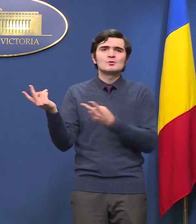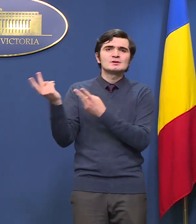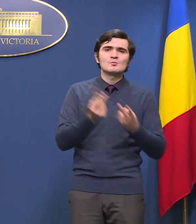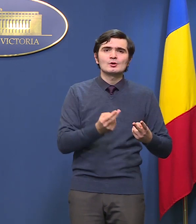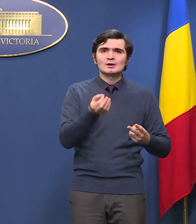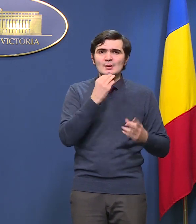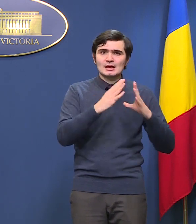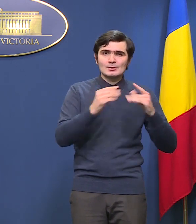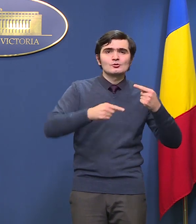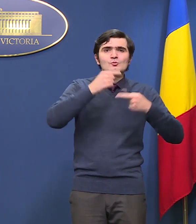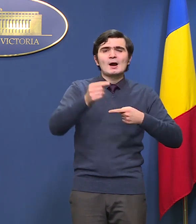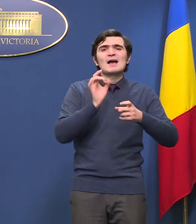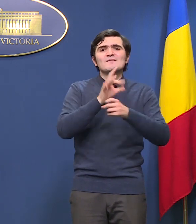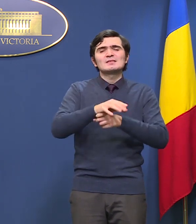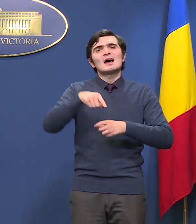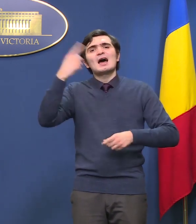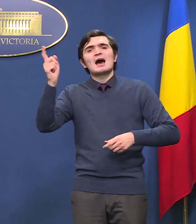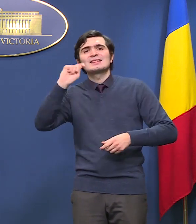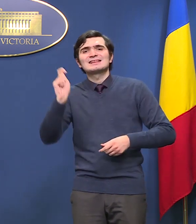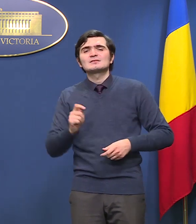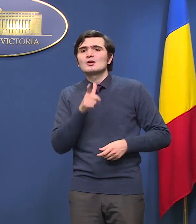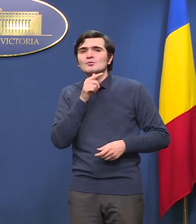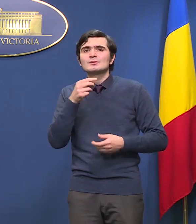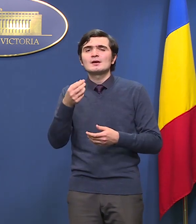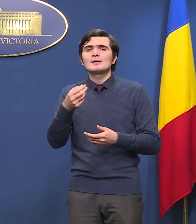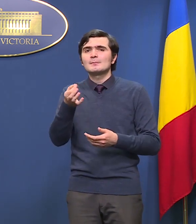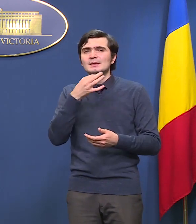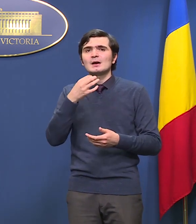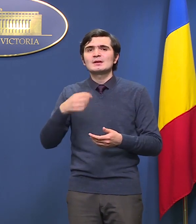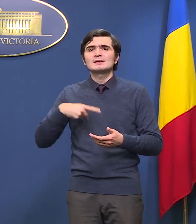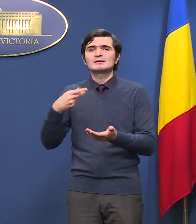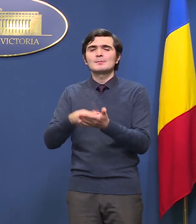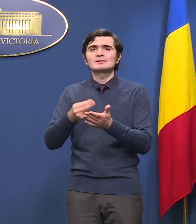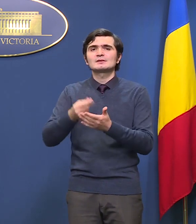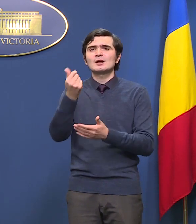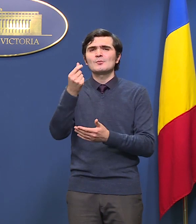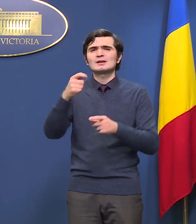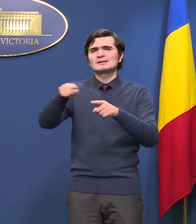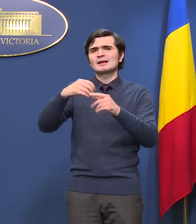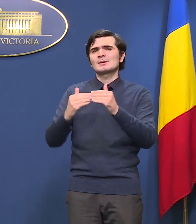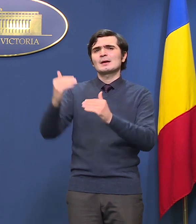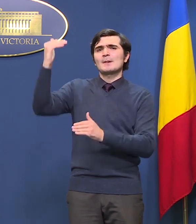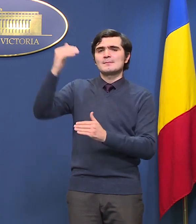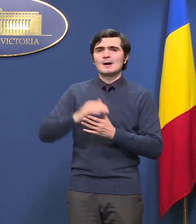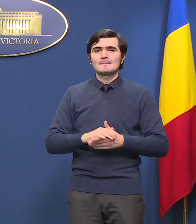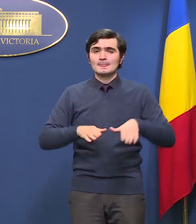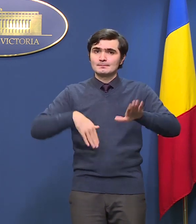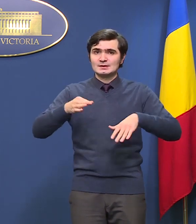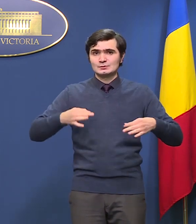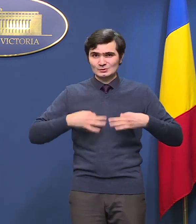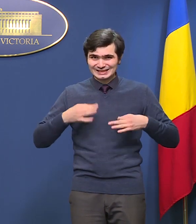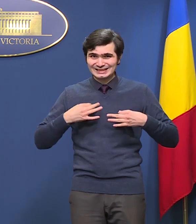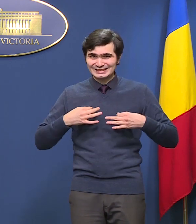revindeau aceste medicamente către țări în care medicamentele erau plătite la un preț reglementat mai mare. Ministrul